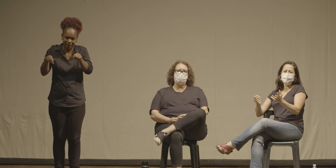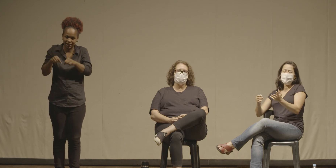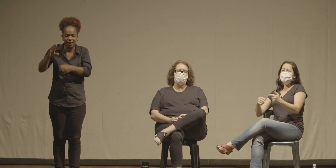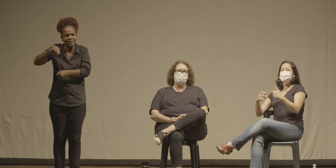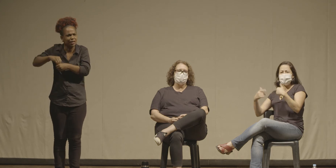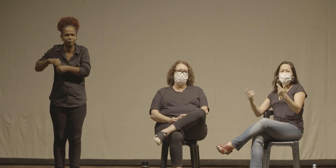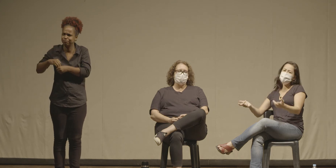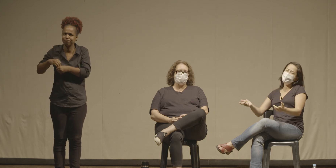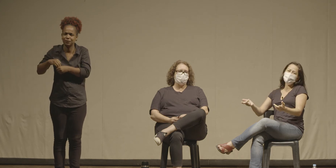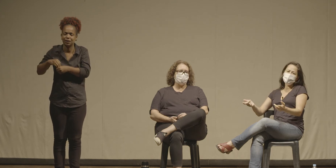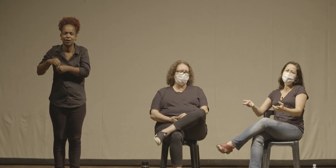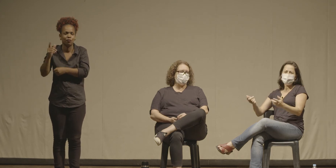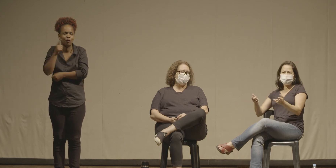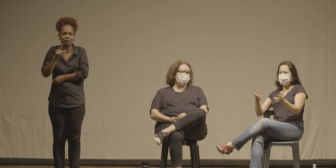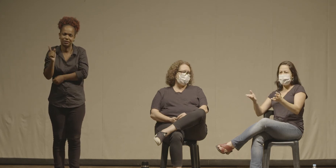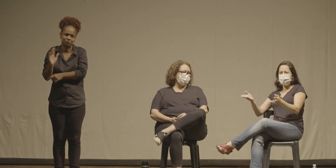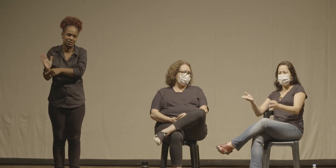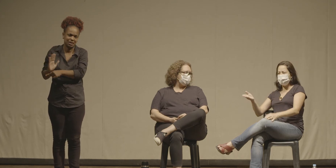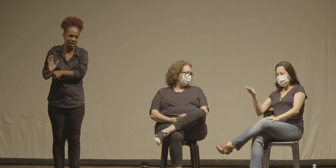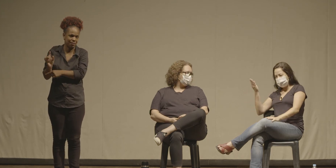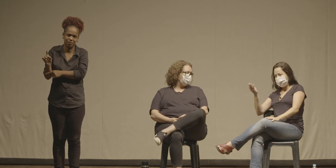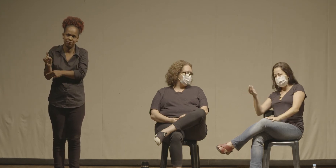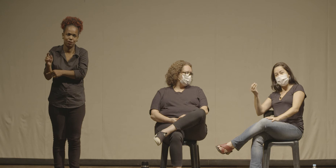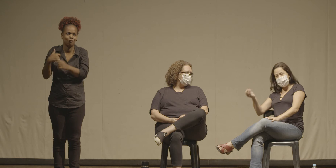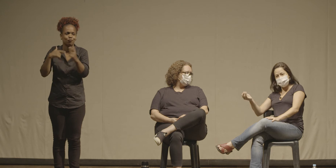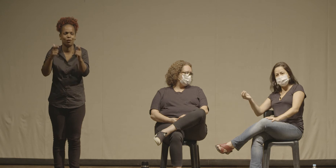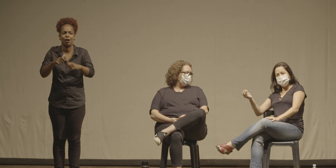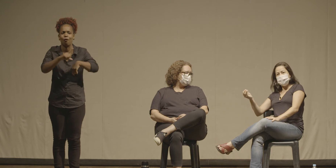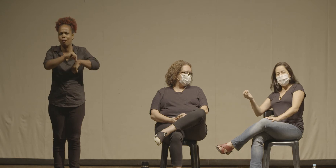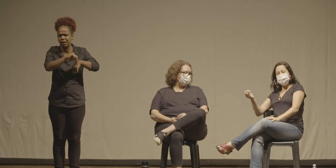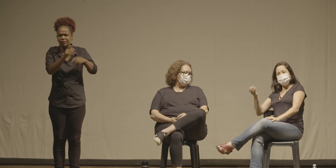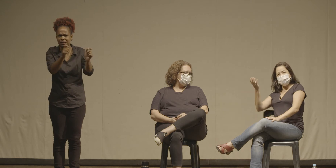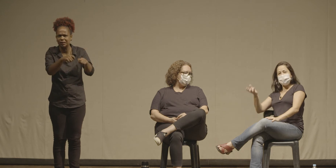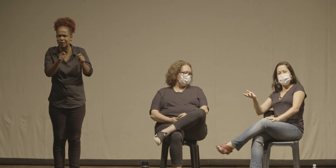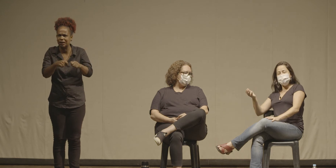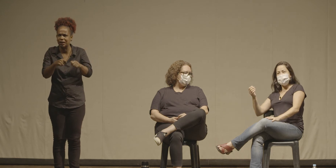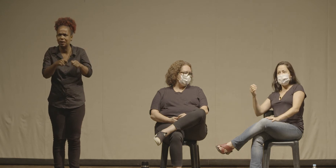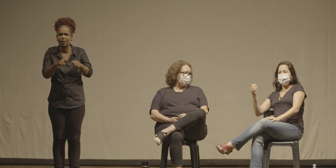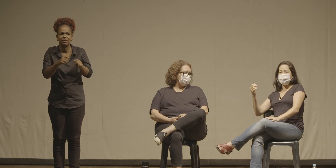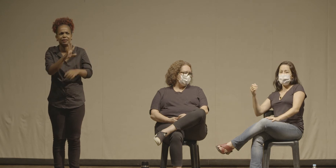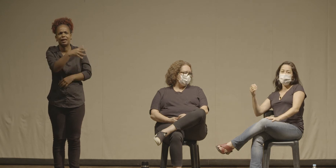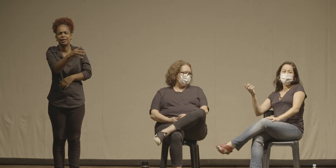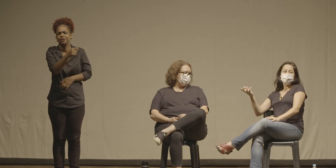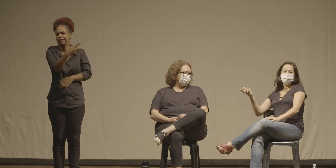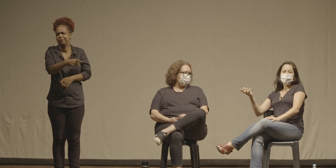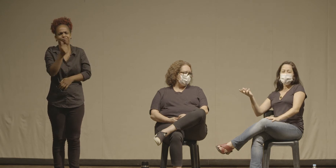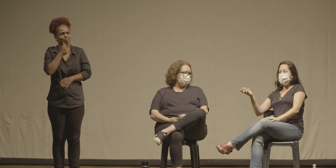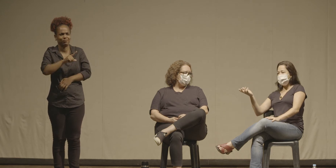Cinemark. Eu sequer conseguiria um local, um horário dentro da grade deles.